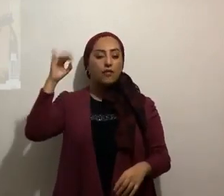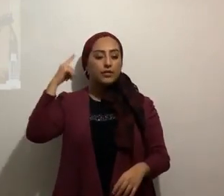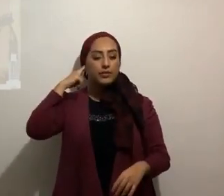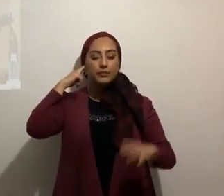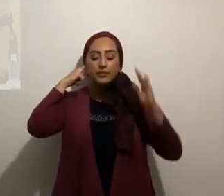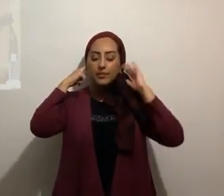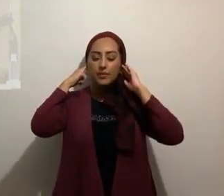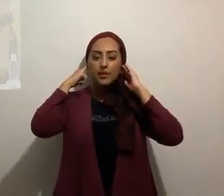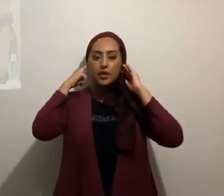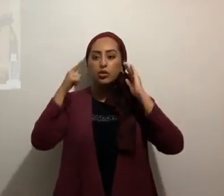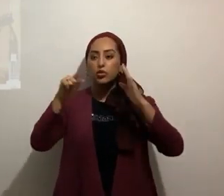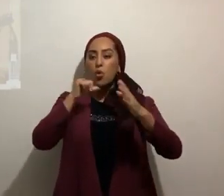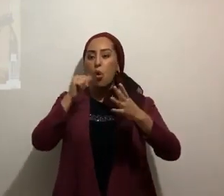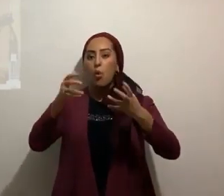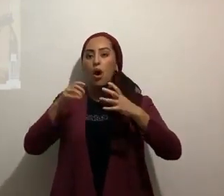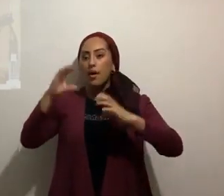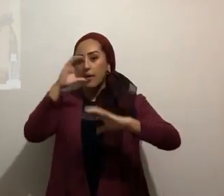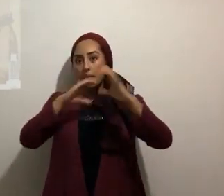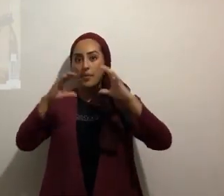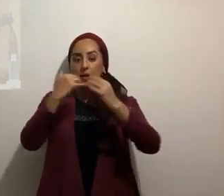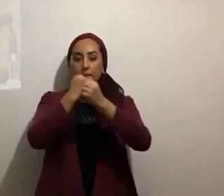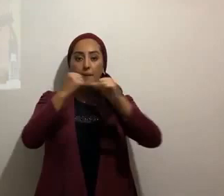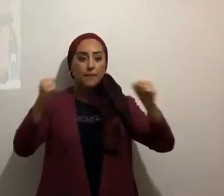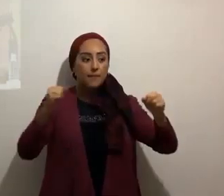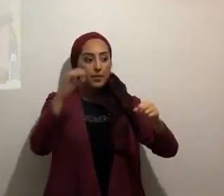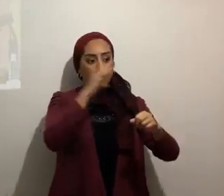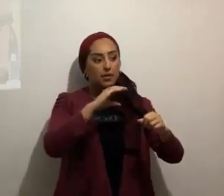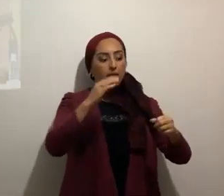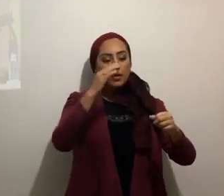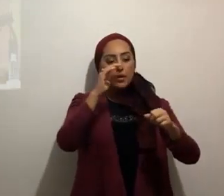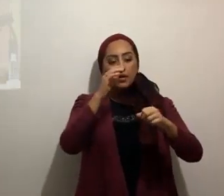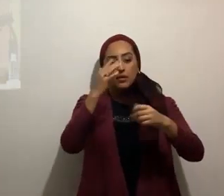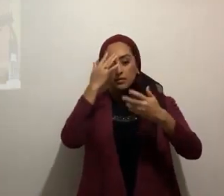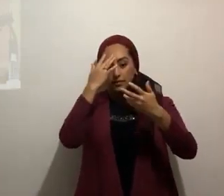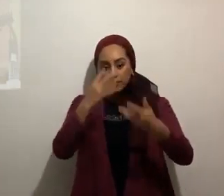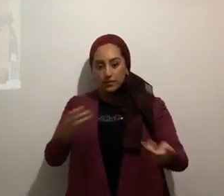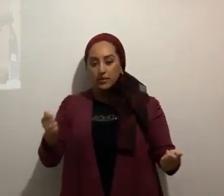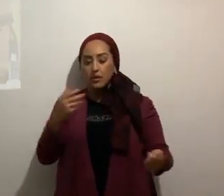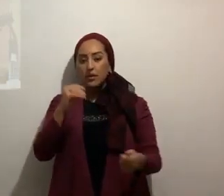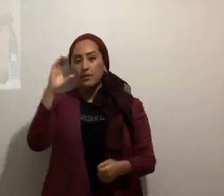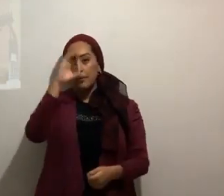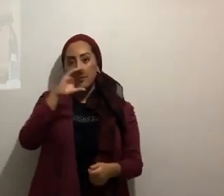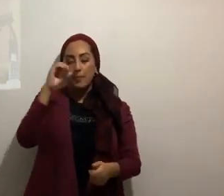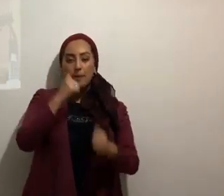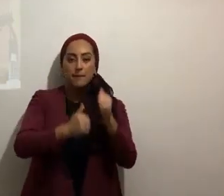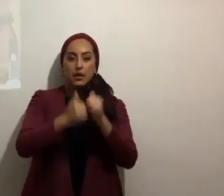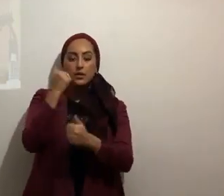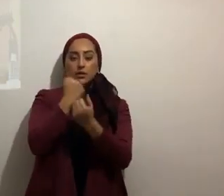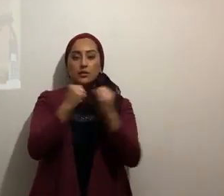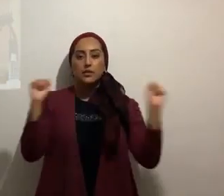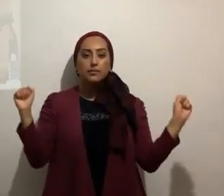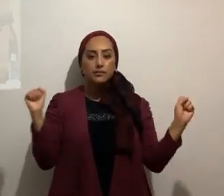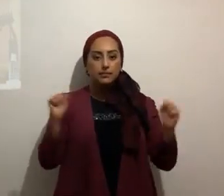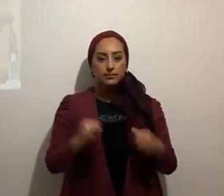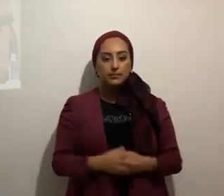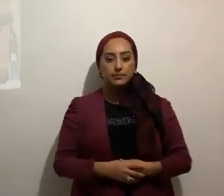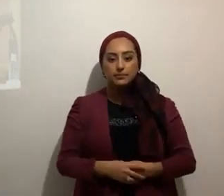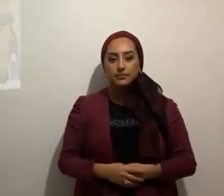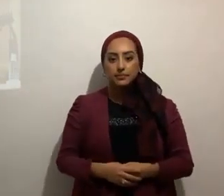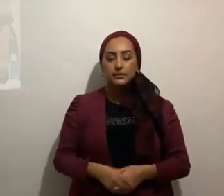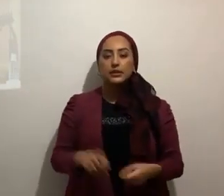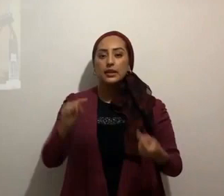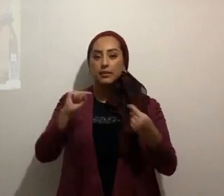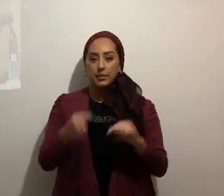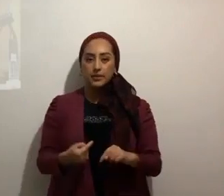de buscar liberación, de buscar sanidad y de buscar sobre todo la salvación. El